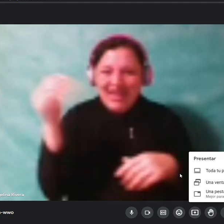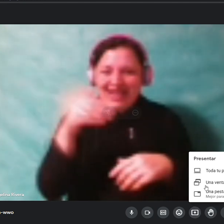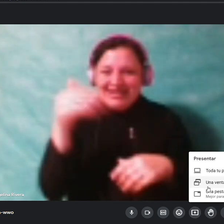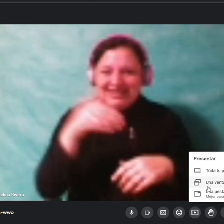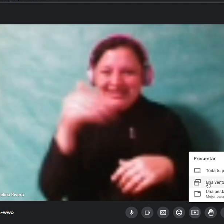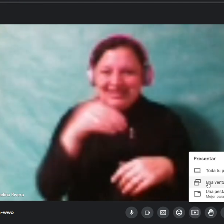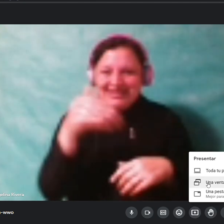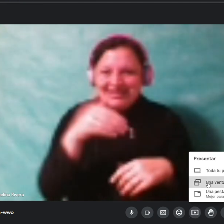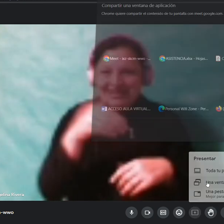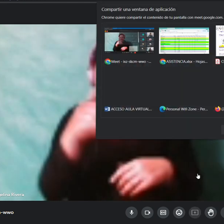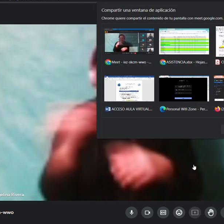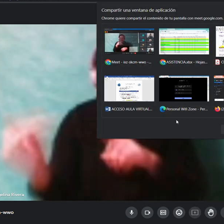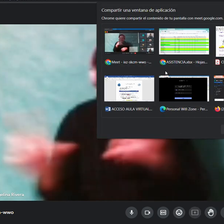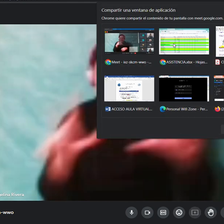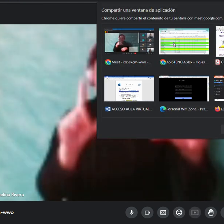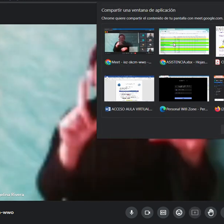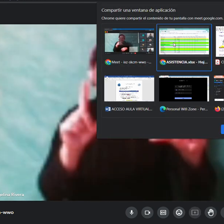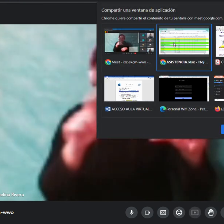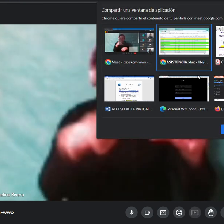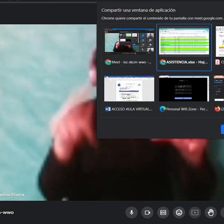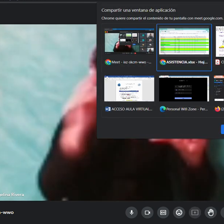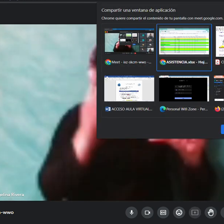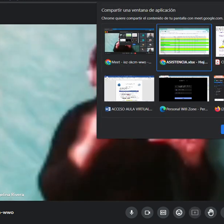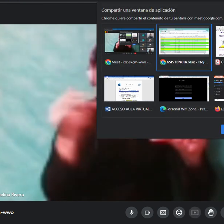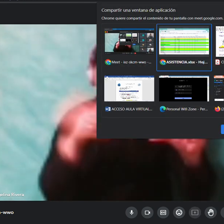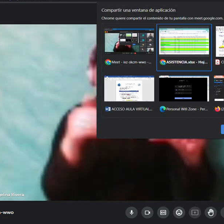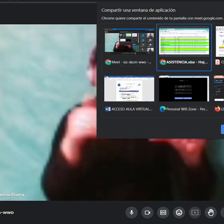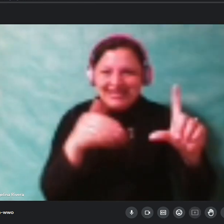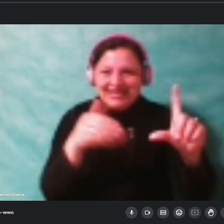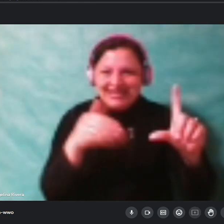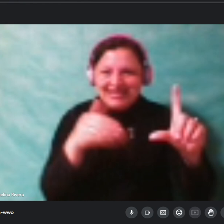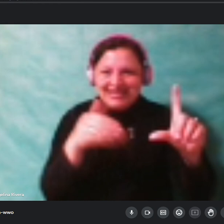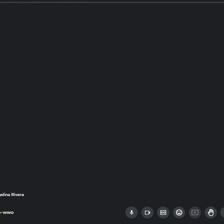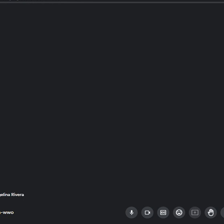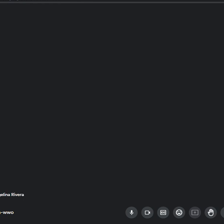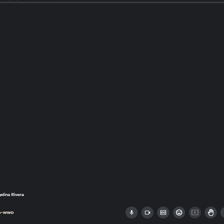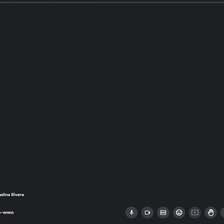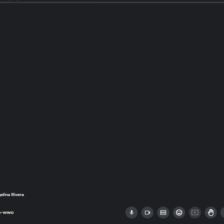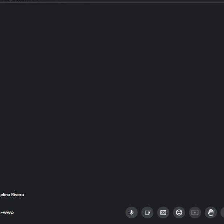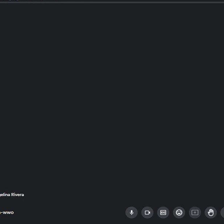Comparto esta. Porque tengo colores acá, así.